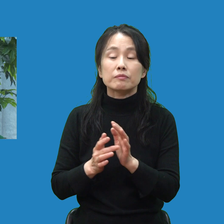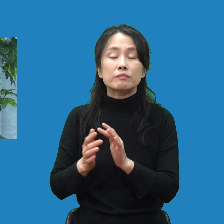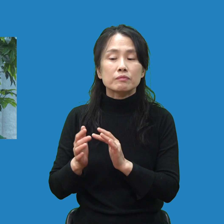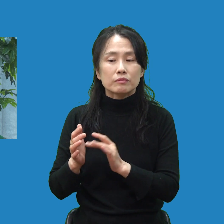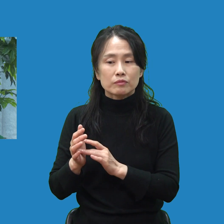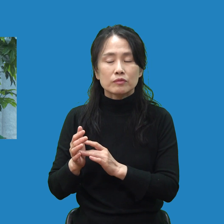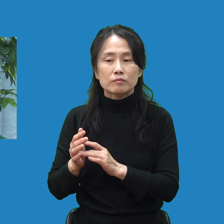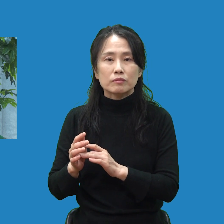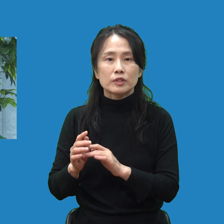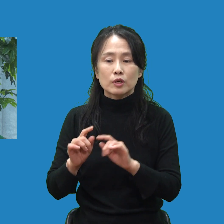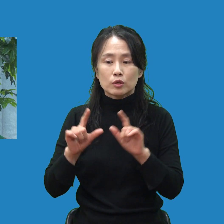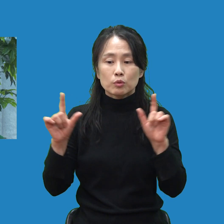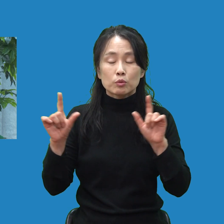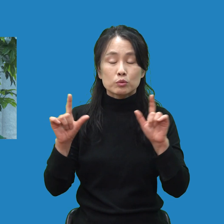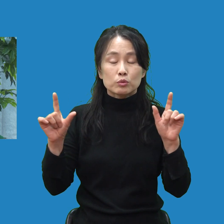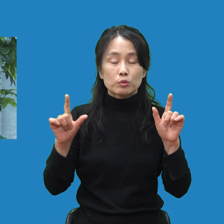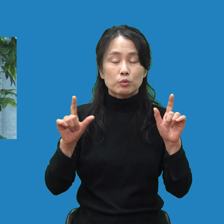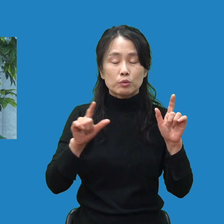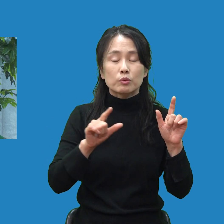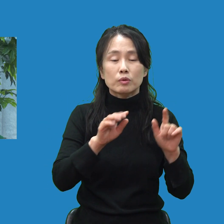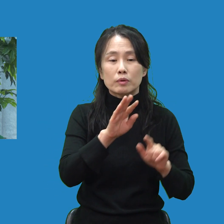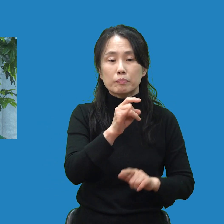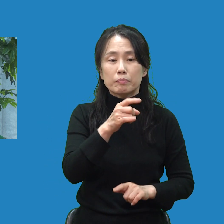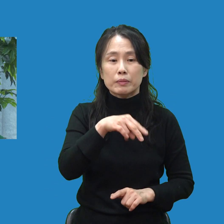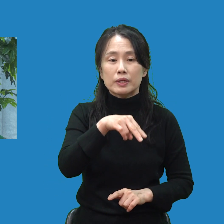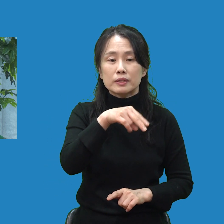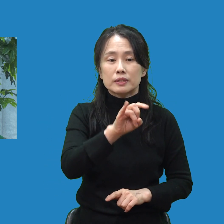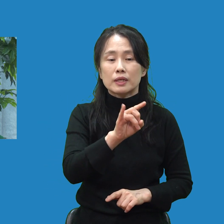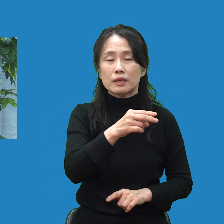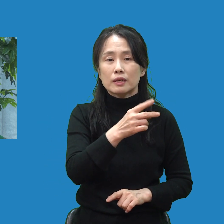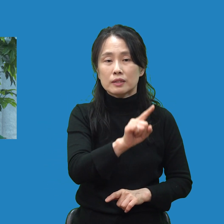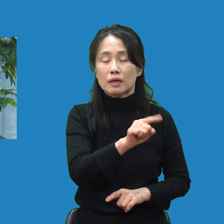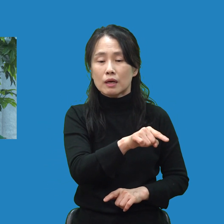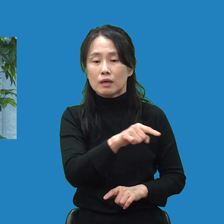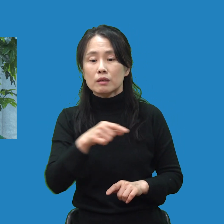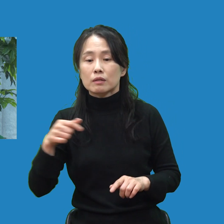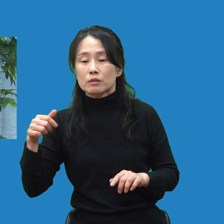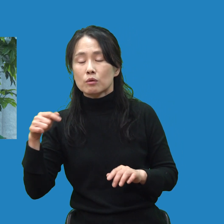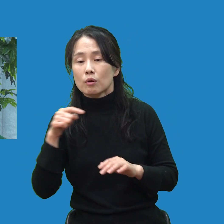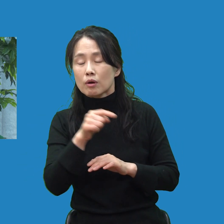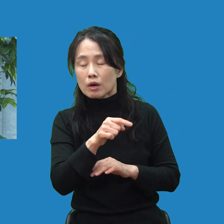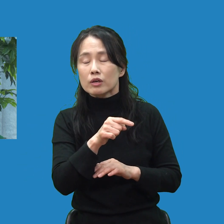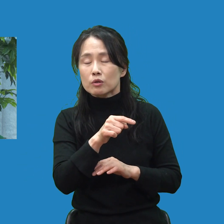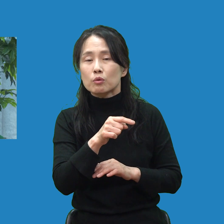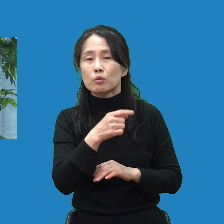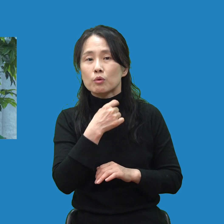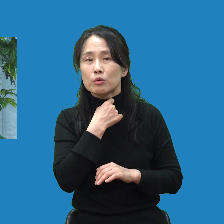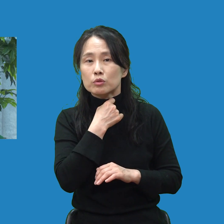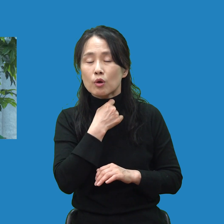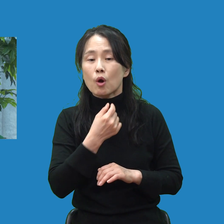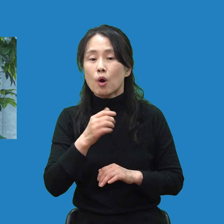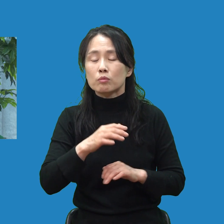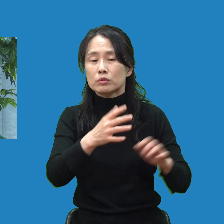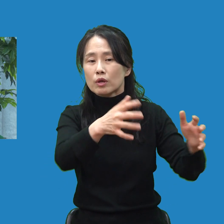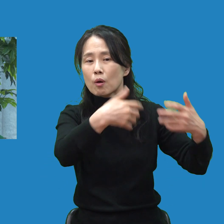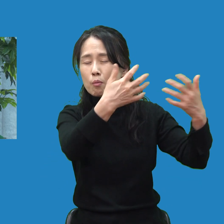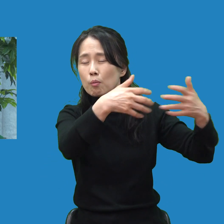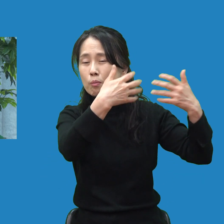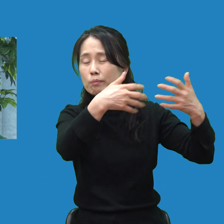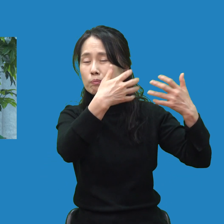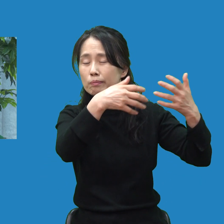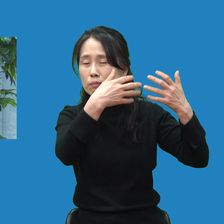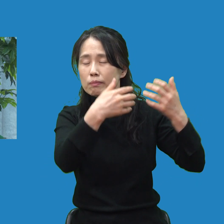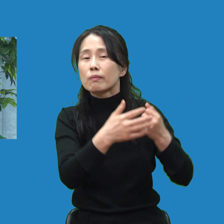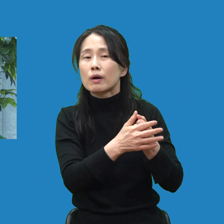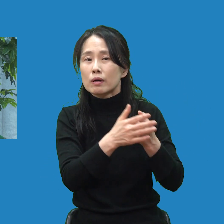예수님께서 동쪽 베세다 쪽 베세다로 가려고 하는데 베세다 쪽 동쪽에서 부는 맞바람